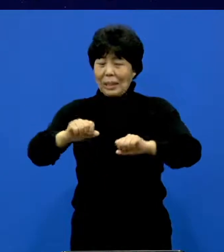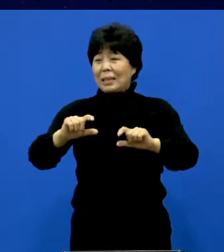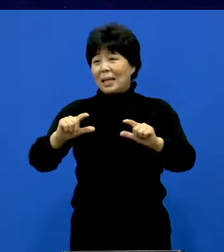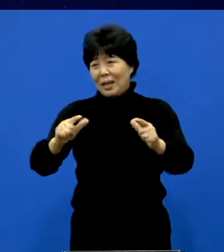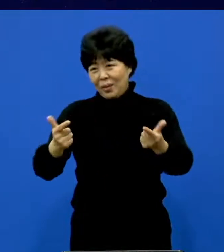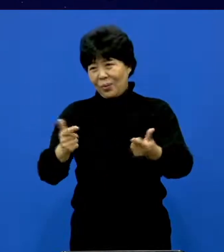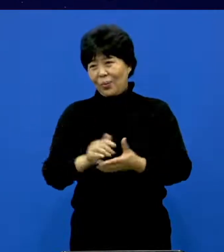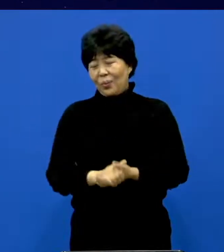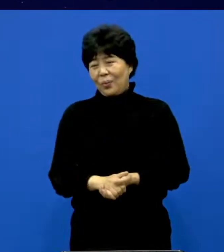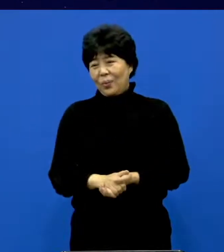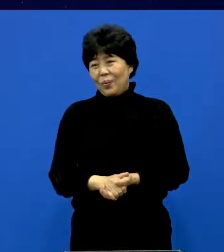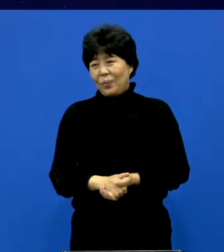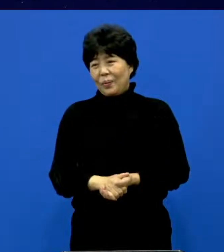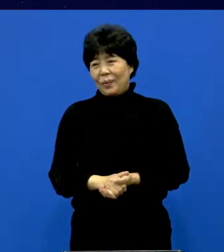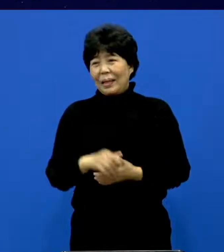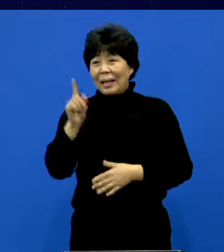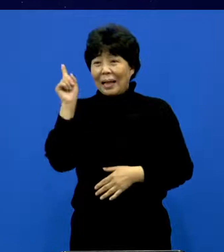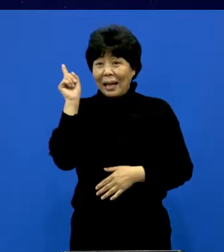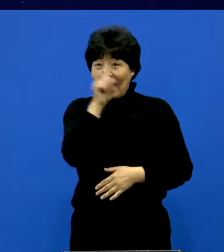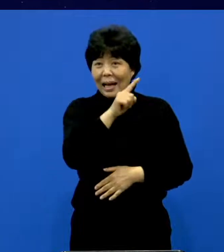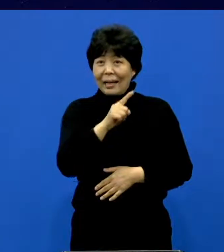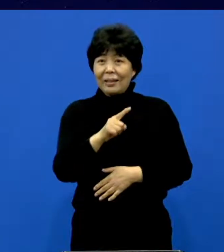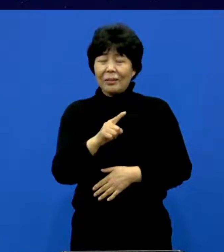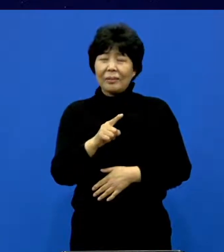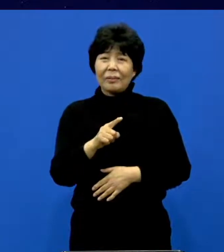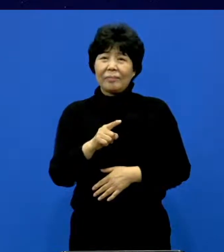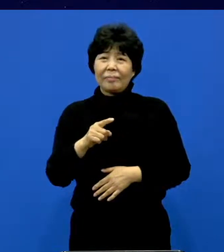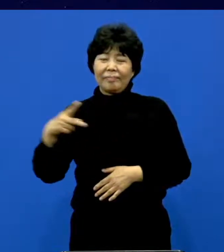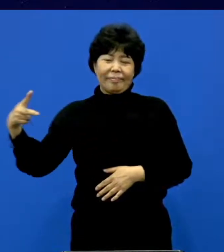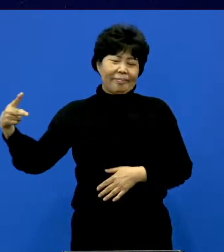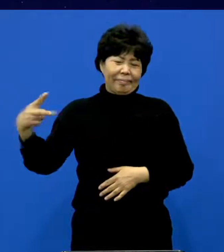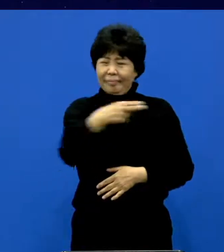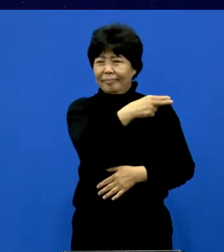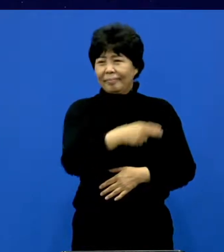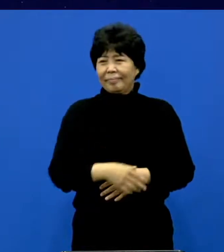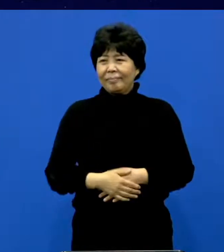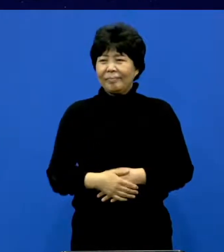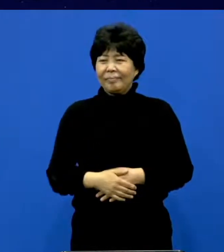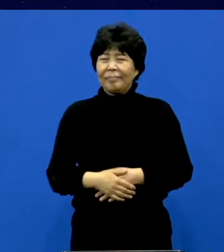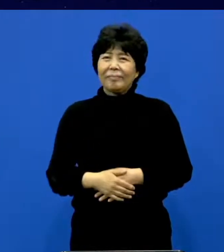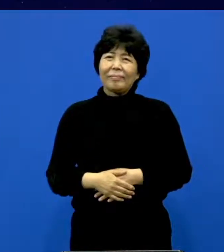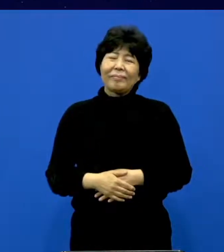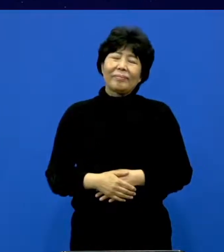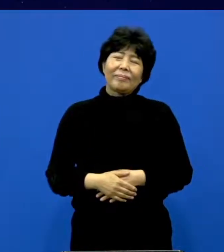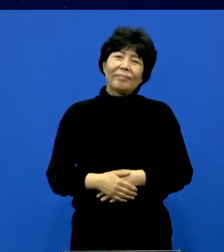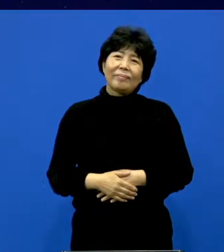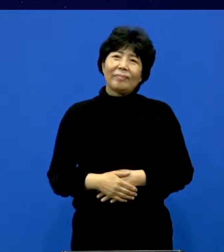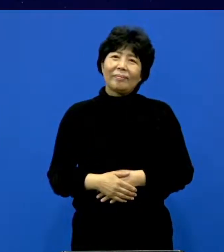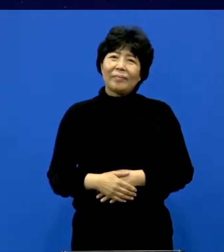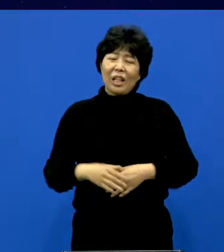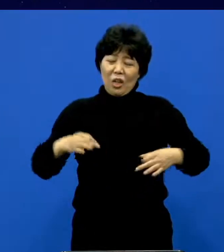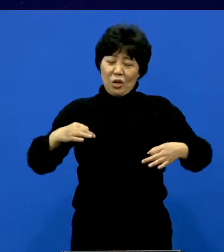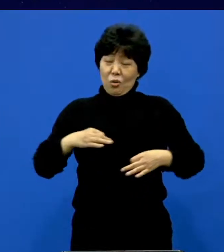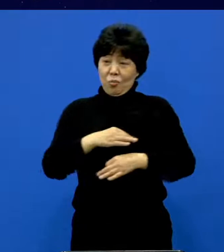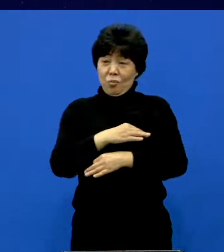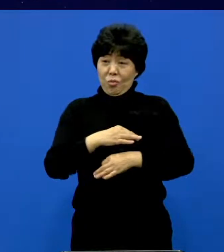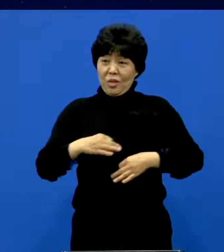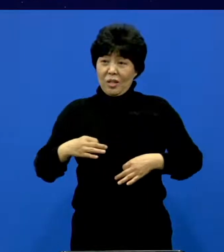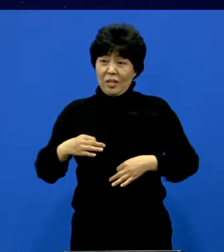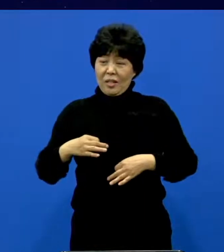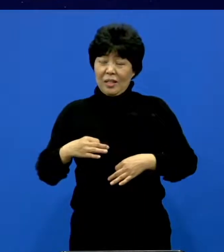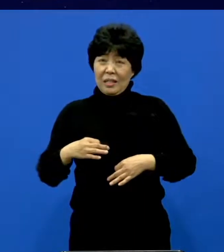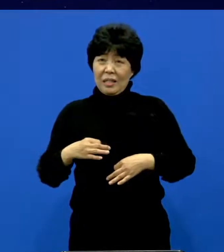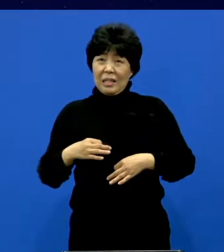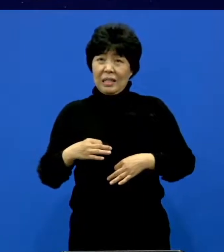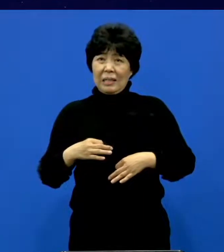그 악이 끝을 내는 그 악과 그 모든 그런 불의를 끝내는